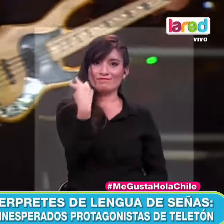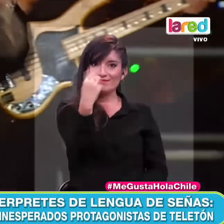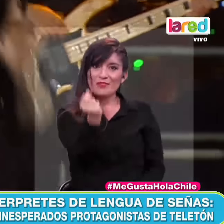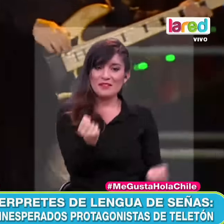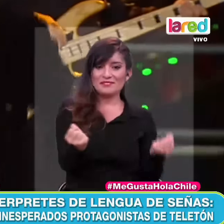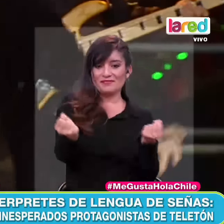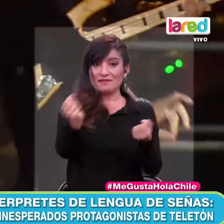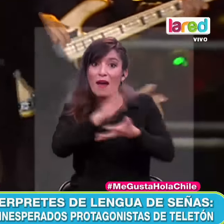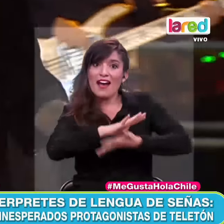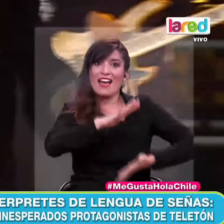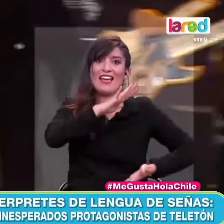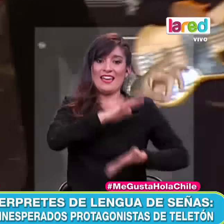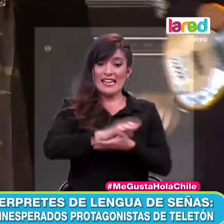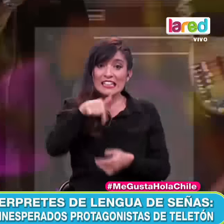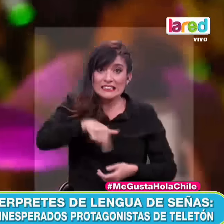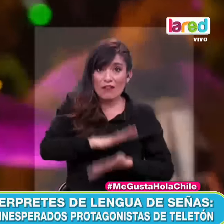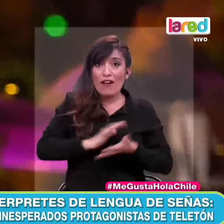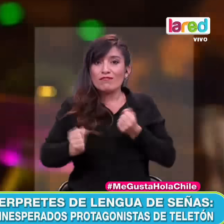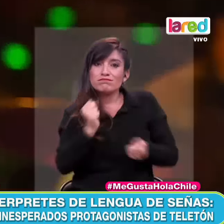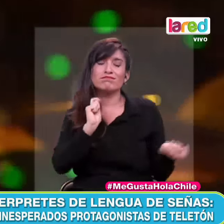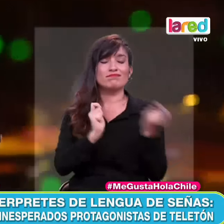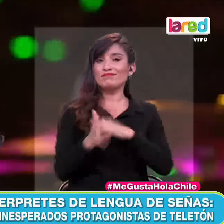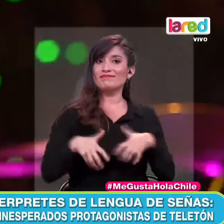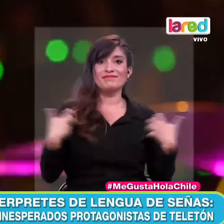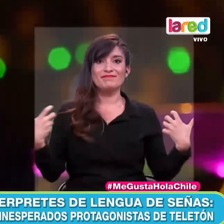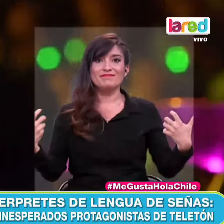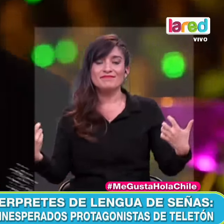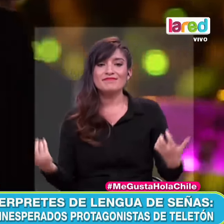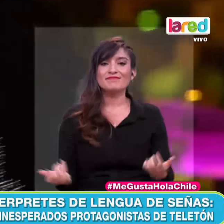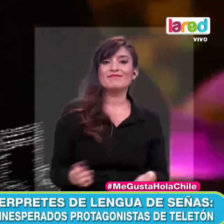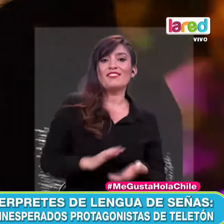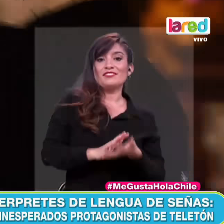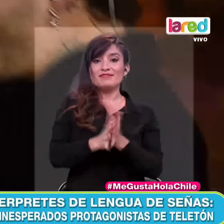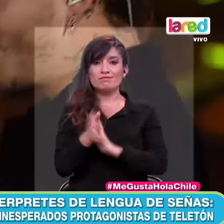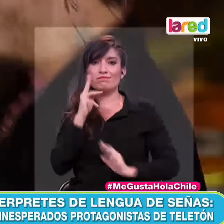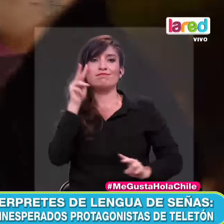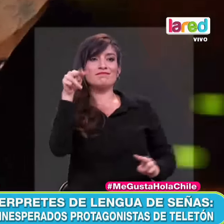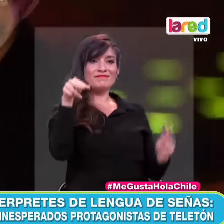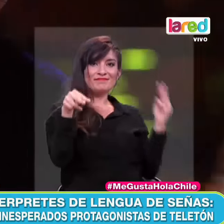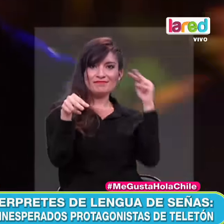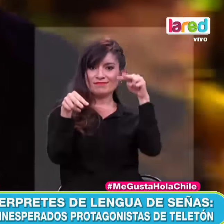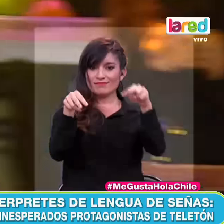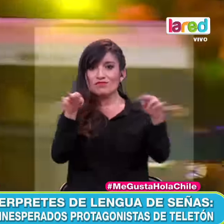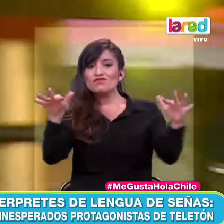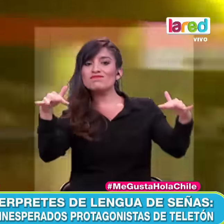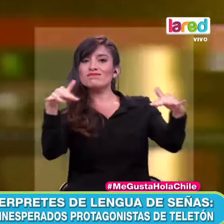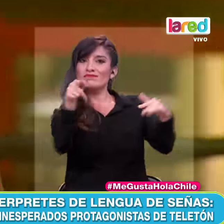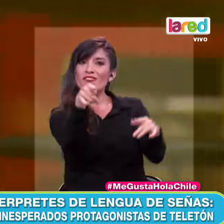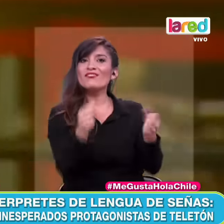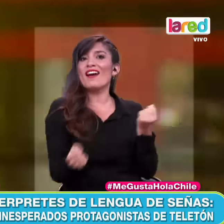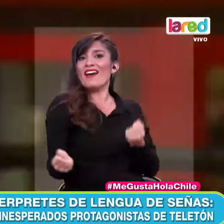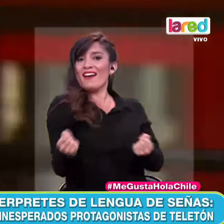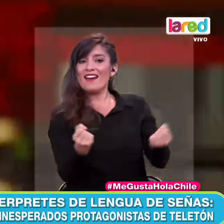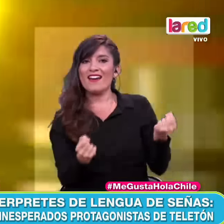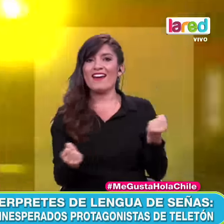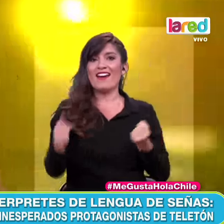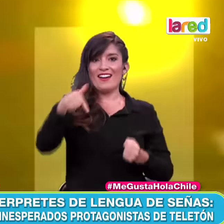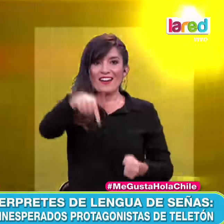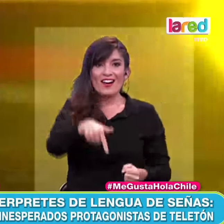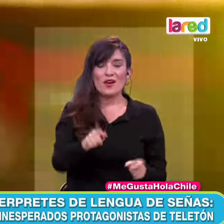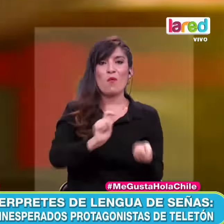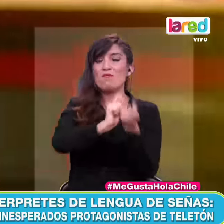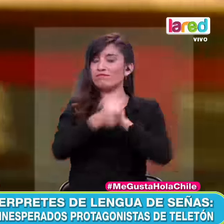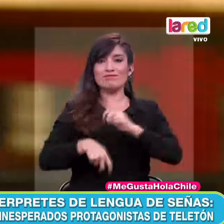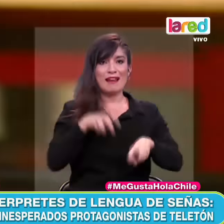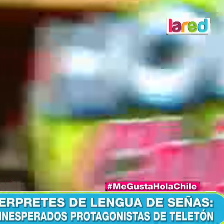tu body, este party es un safari. Todos miran cómo bailas, hoy tú andas